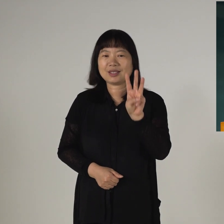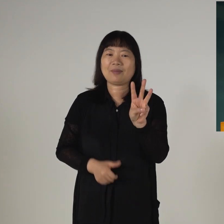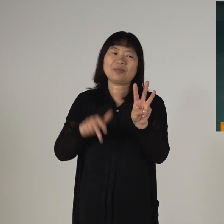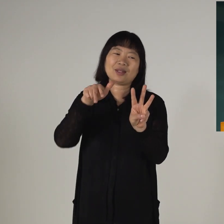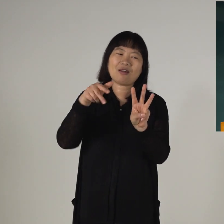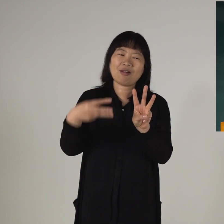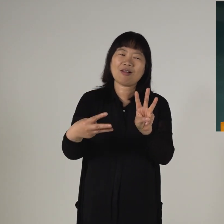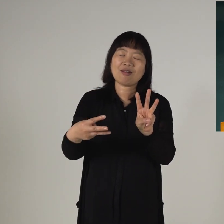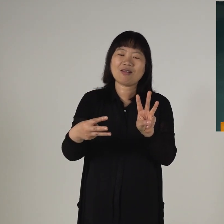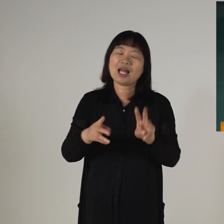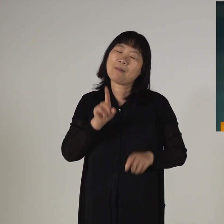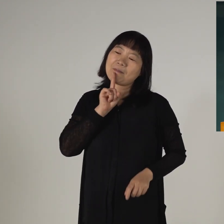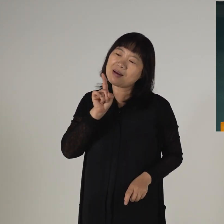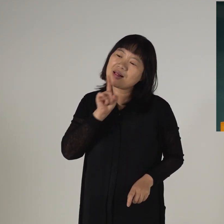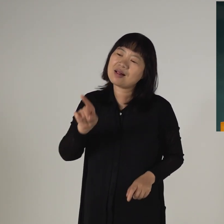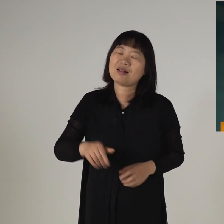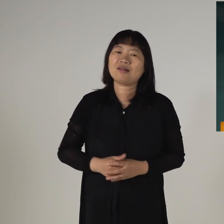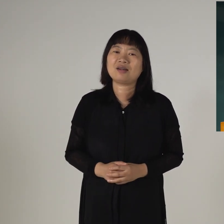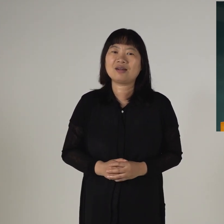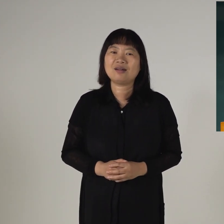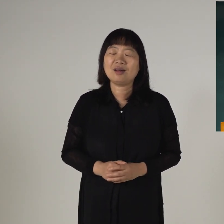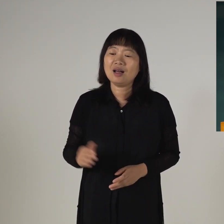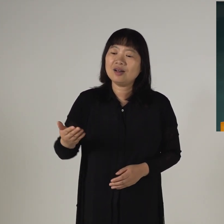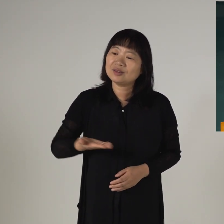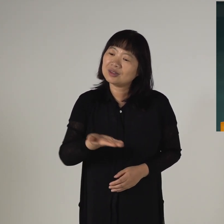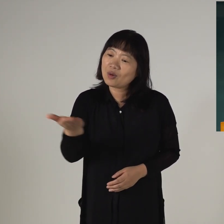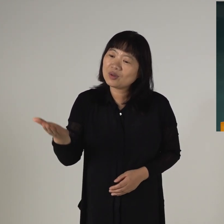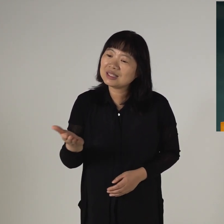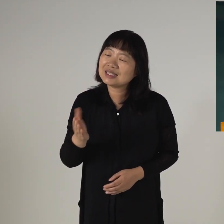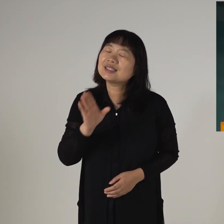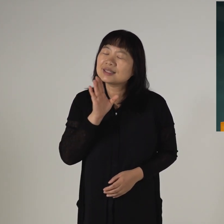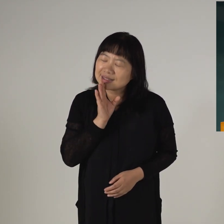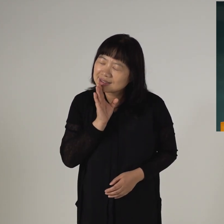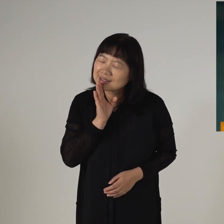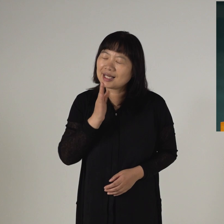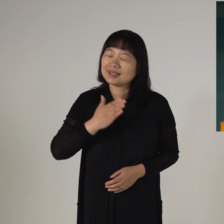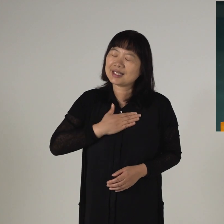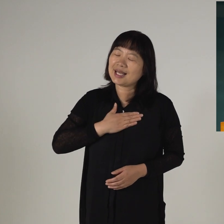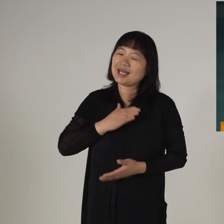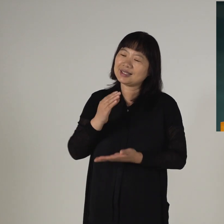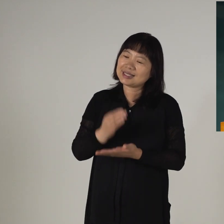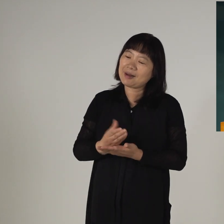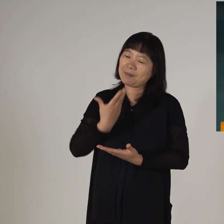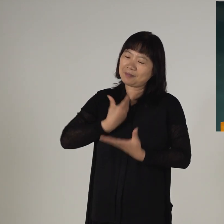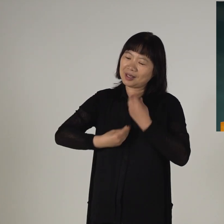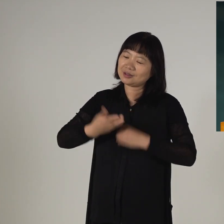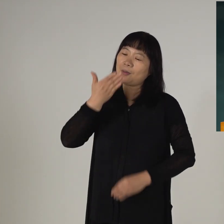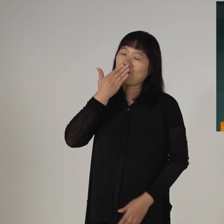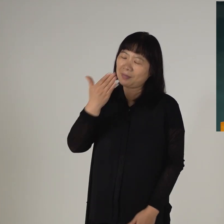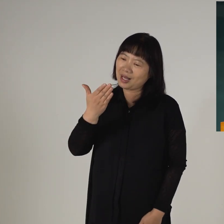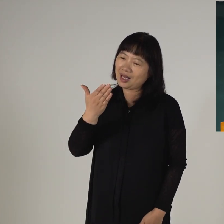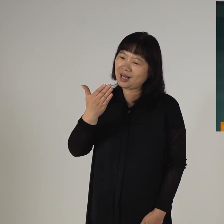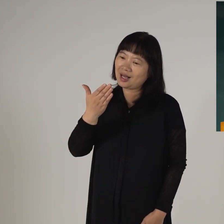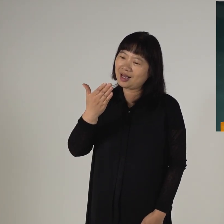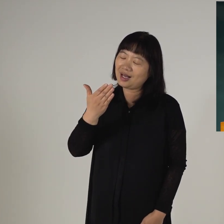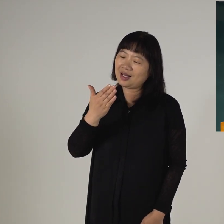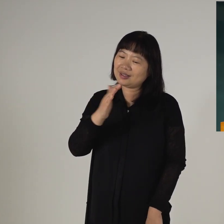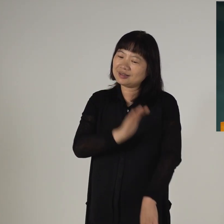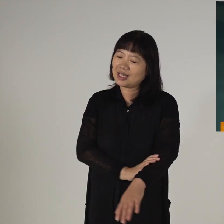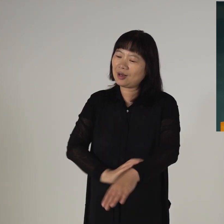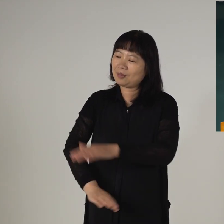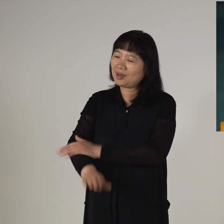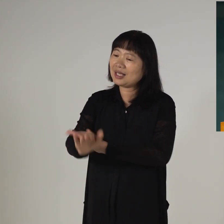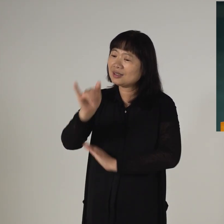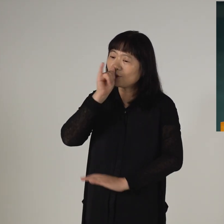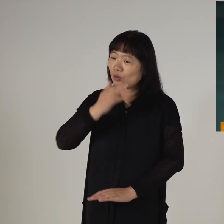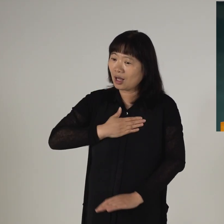23절 이르시되 너희가 과연 내 잔을 마시려니와 내 좌우편에 있는